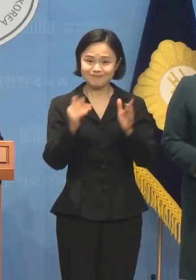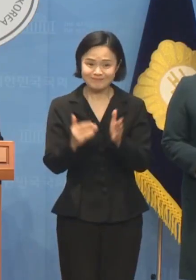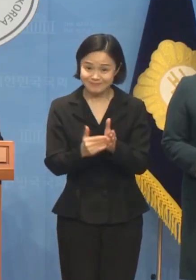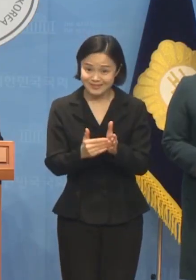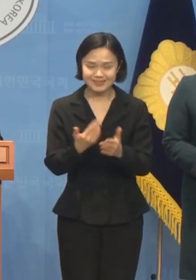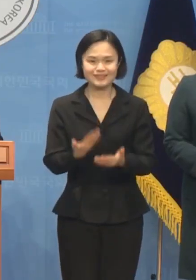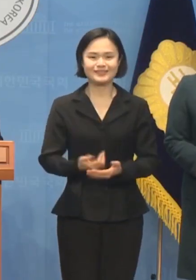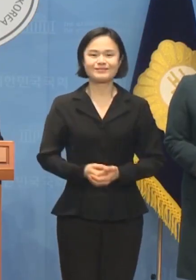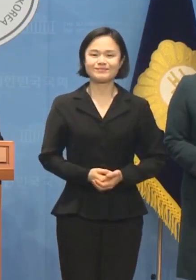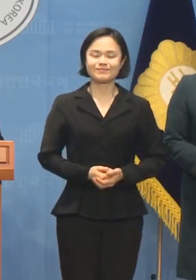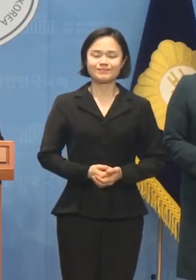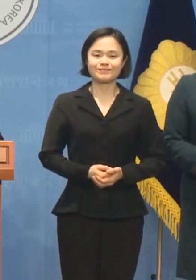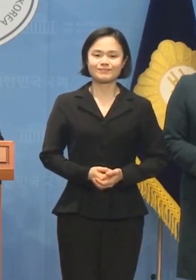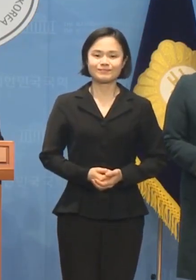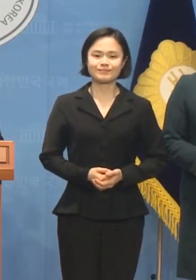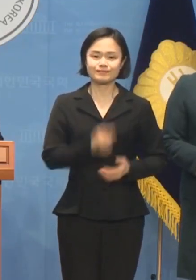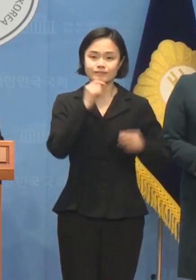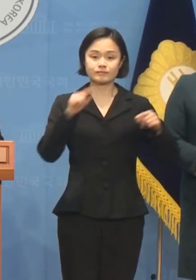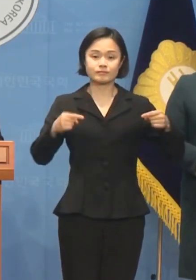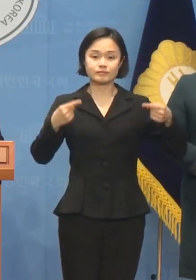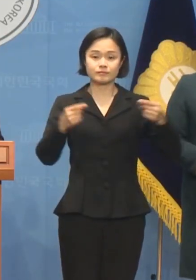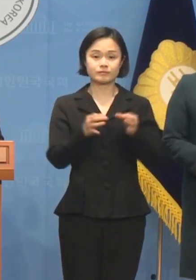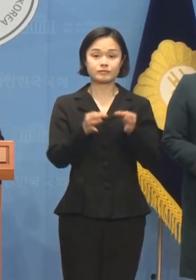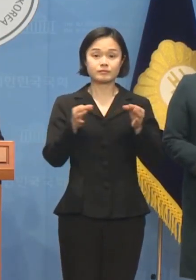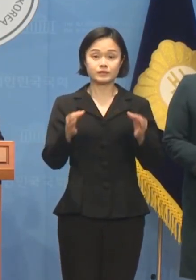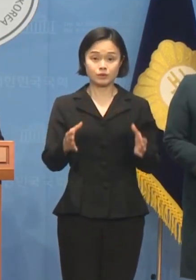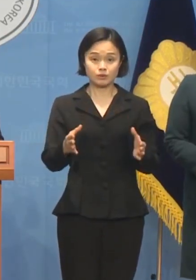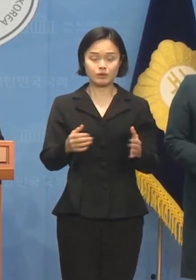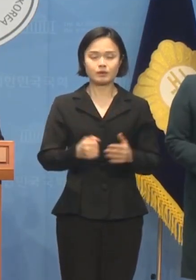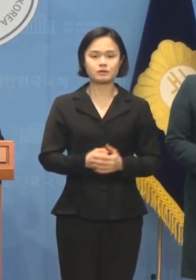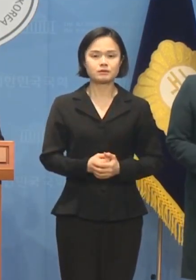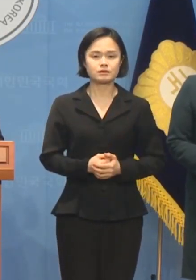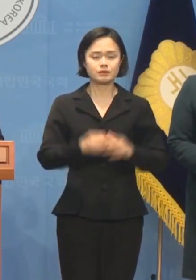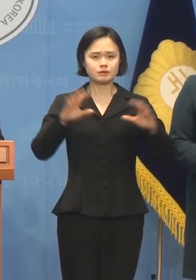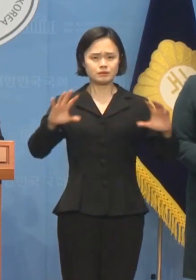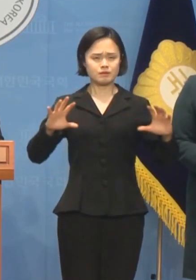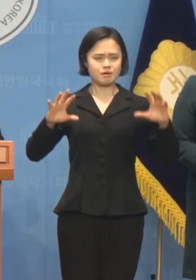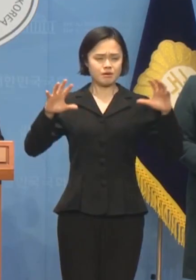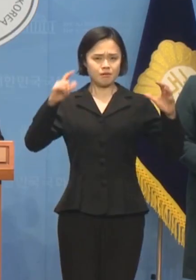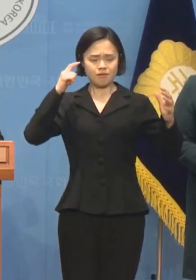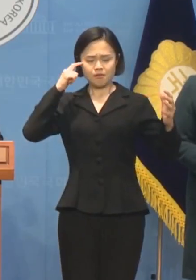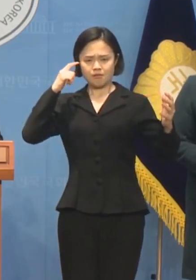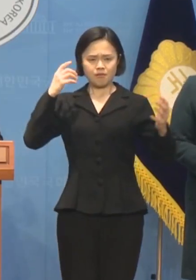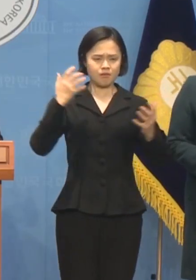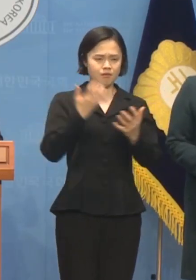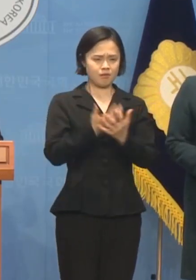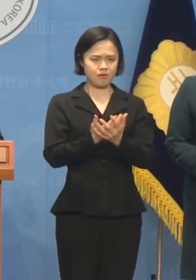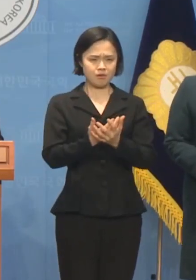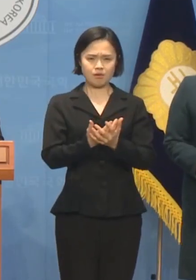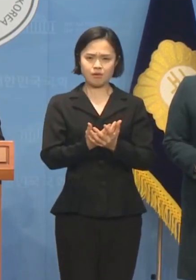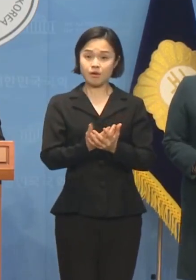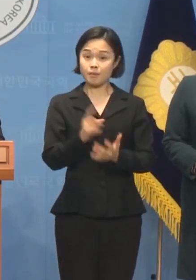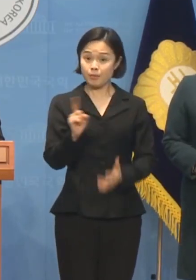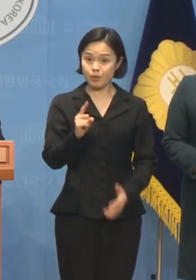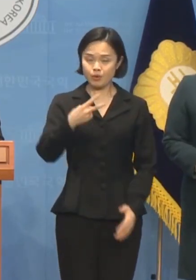연휴에 엄청난 세계적인 충격파가 있었습니다.